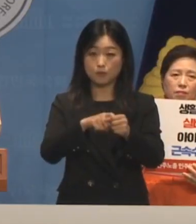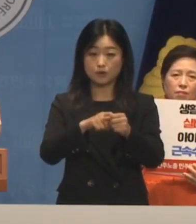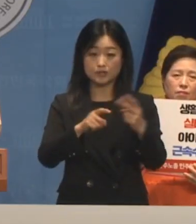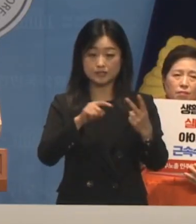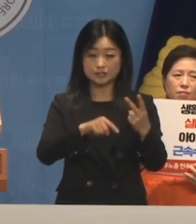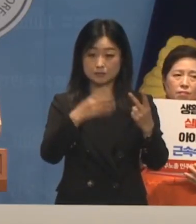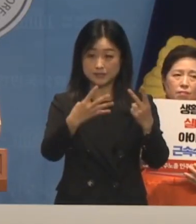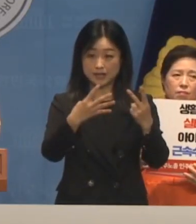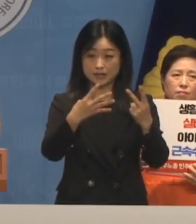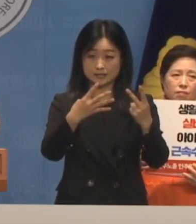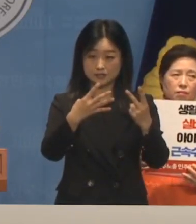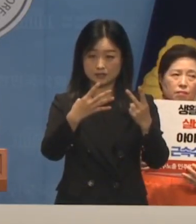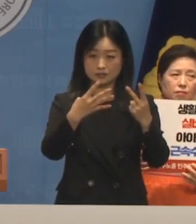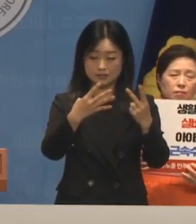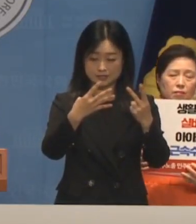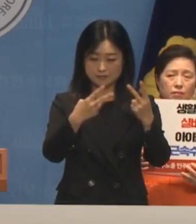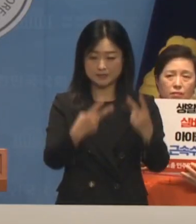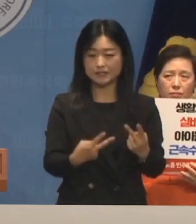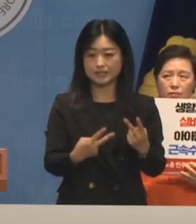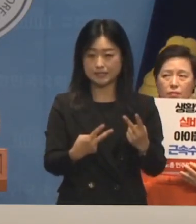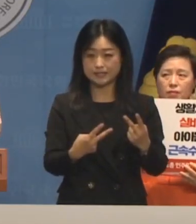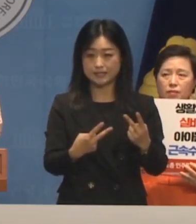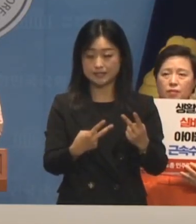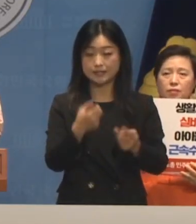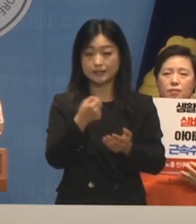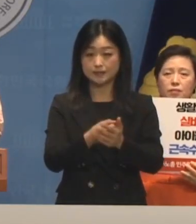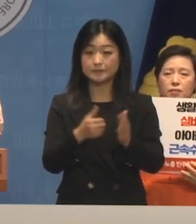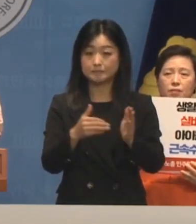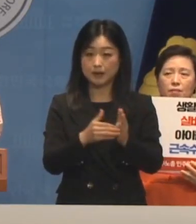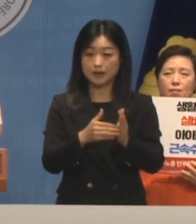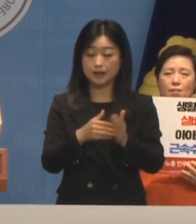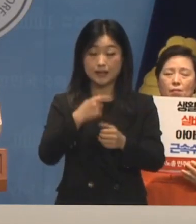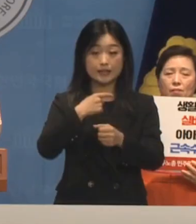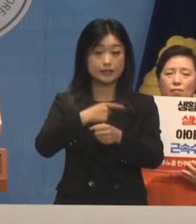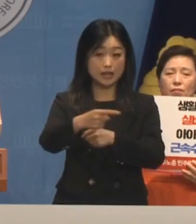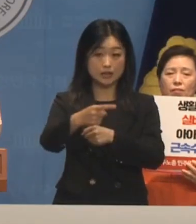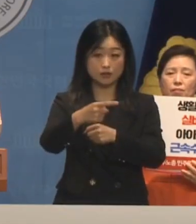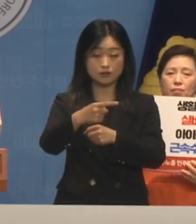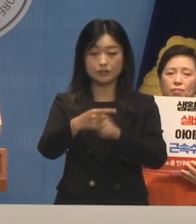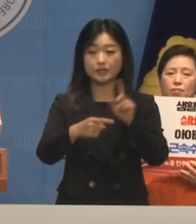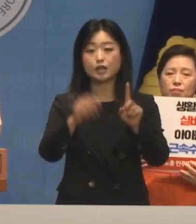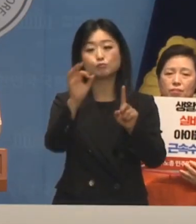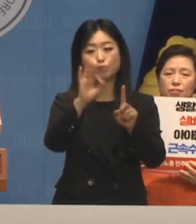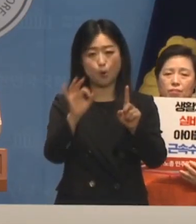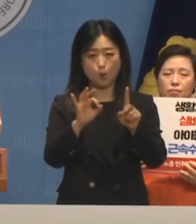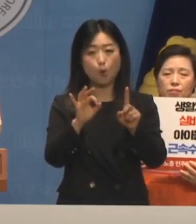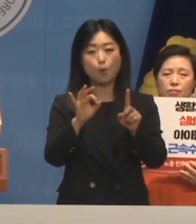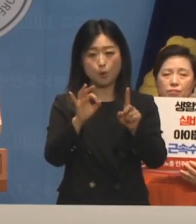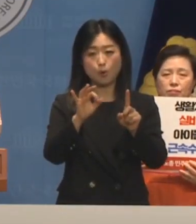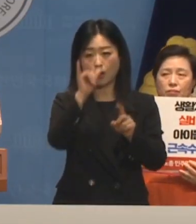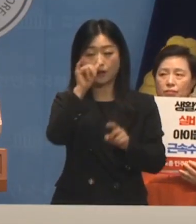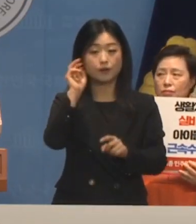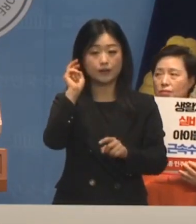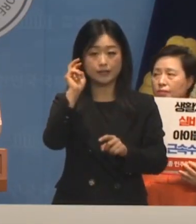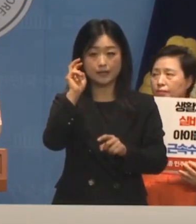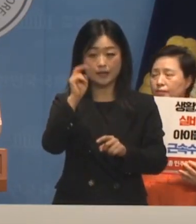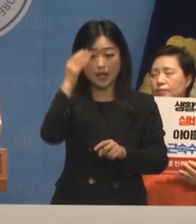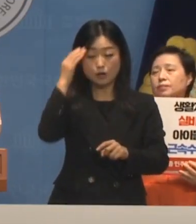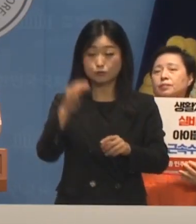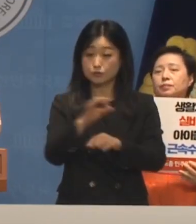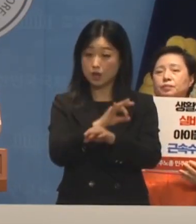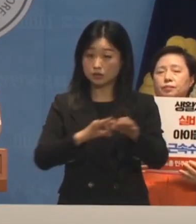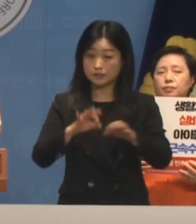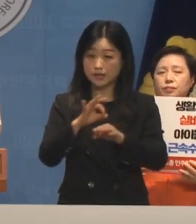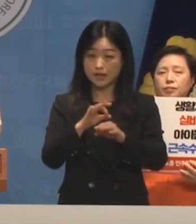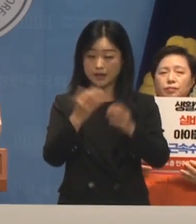2.4%에서 2.2로 하향 조정 전망했습니다. 내년도 성장률은 1%대로 전망하고 있어서 우리 경제가 사실상